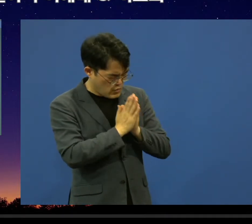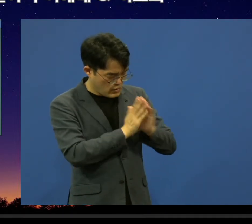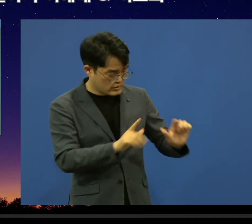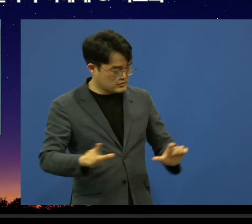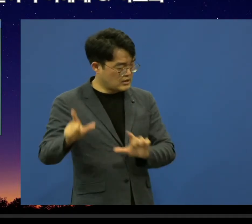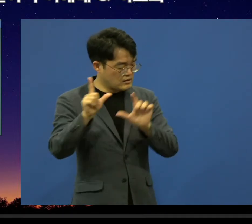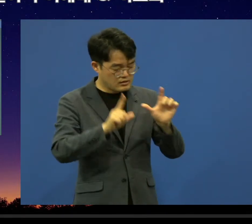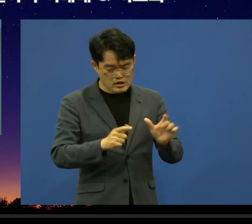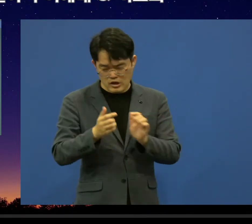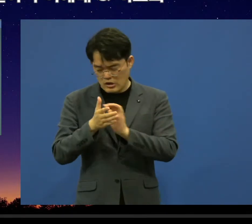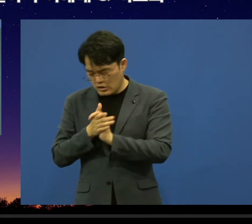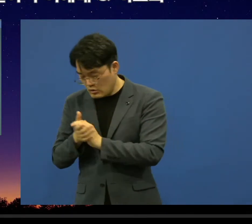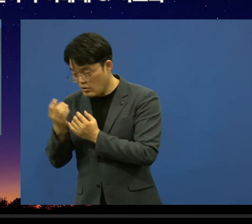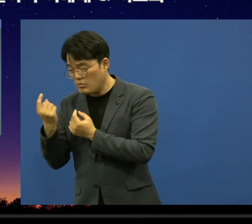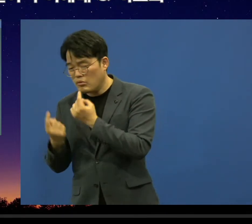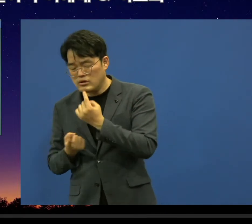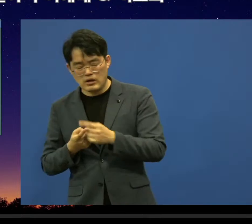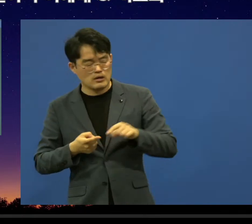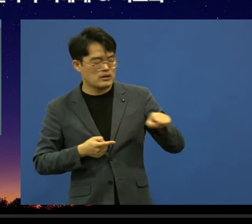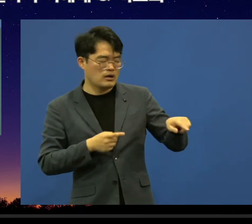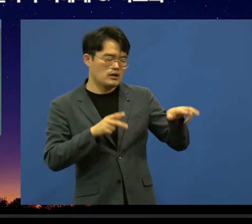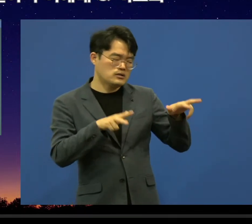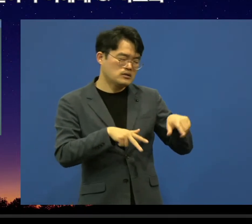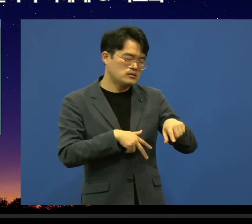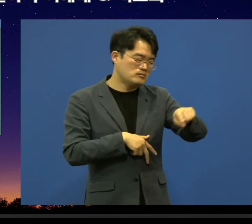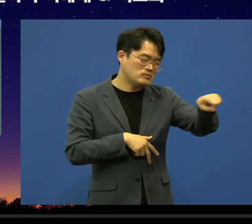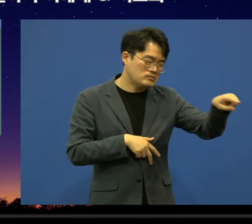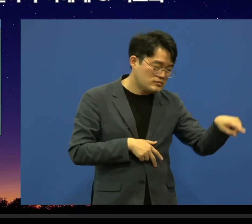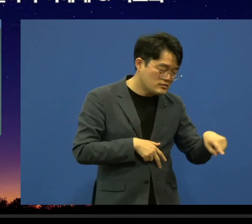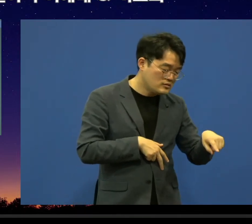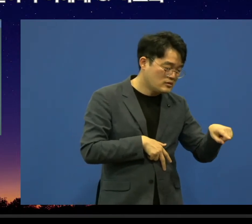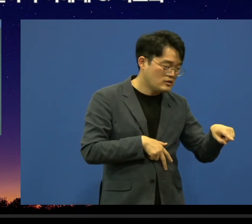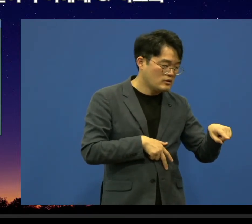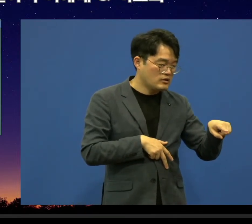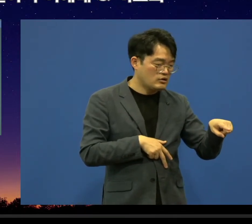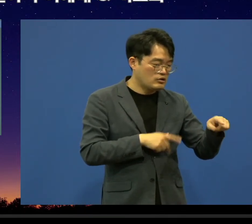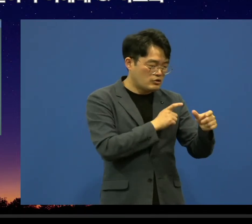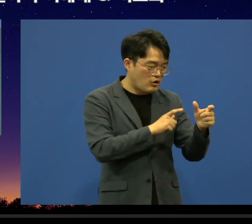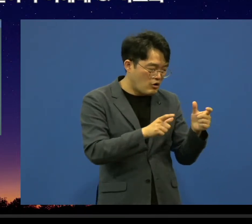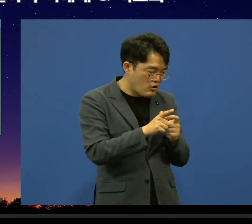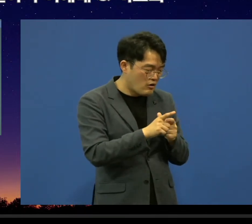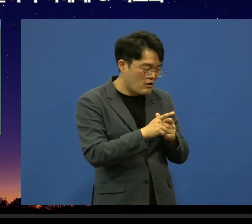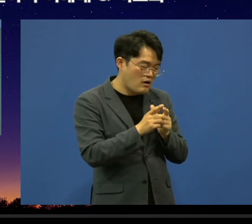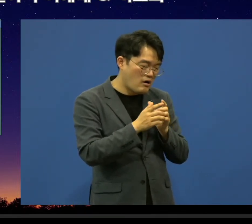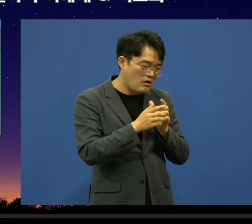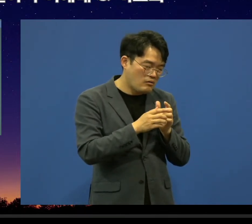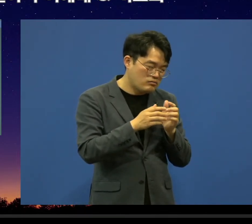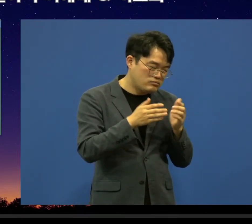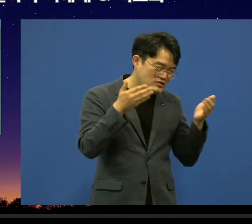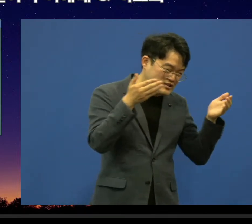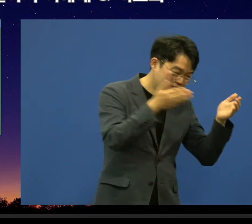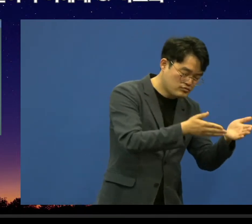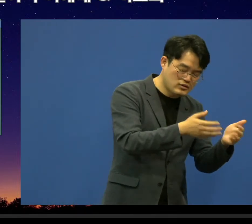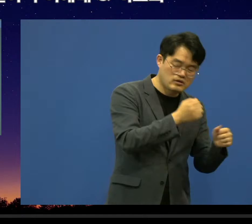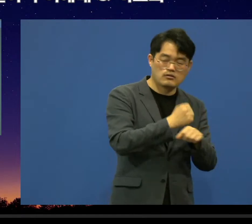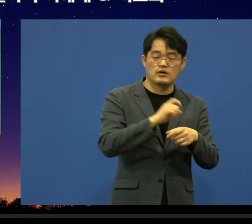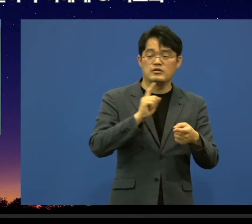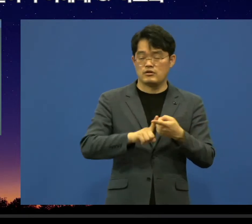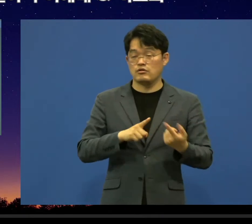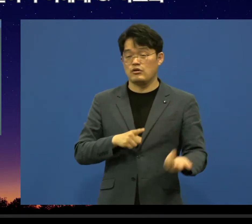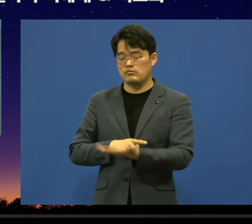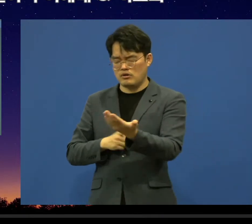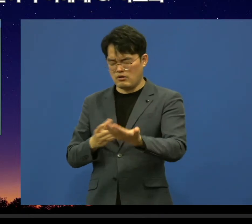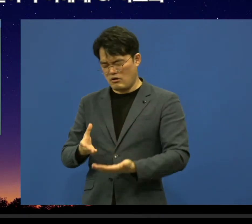대안을 선택할 수밖에 없는 나 자신에 대해 여러분 분노하고 있습니까? 우리 가정의 분열을